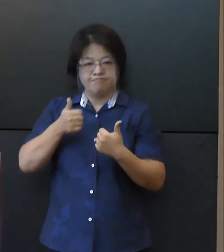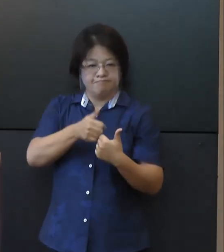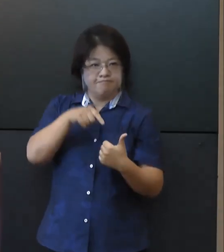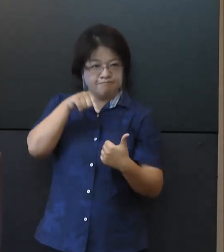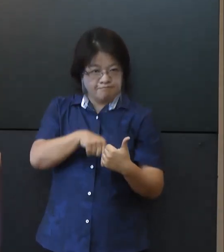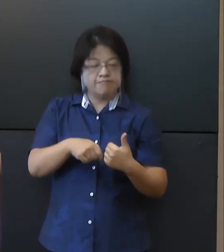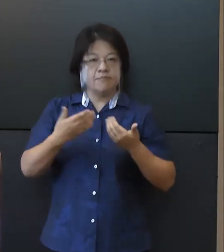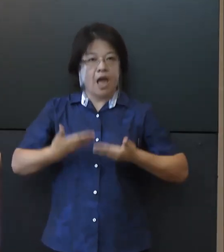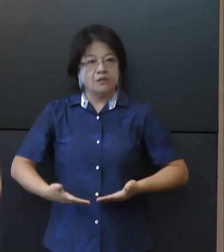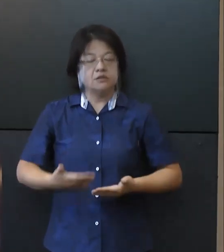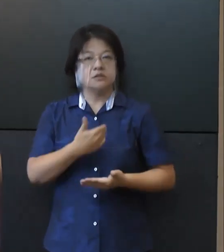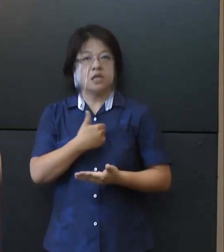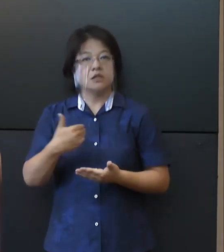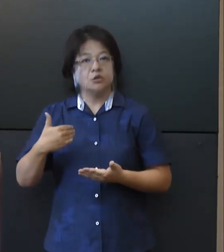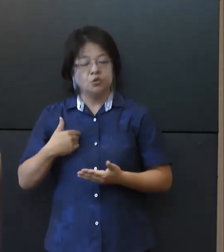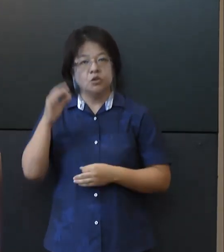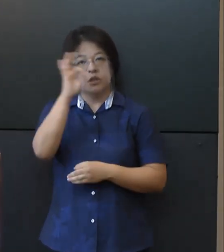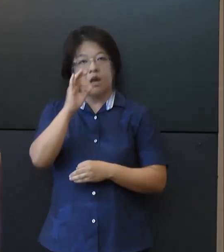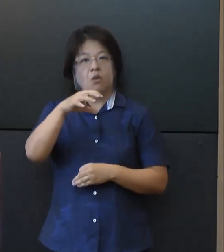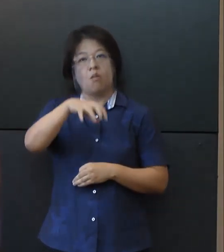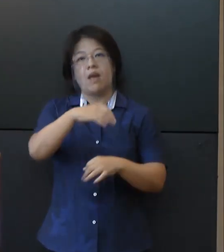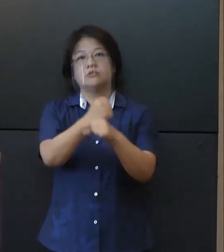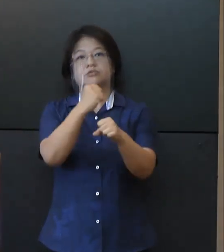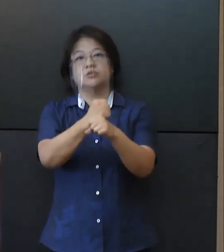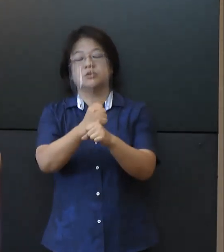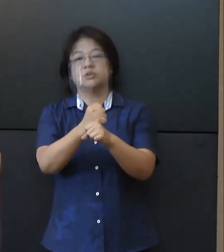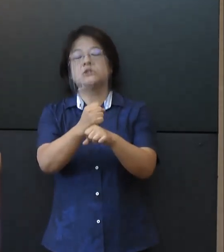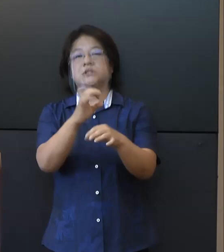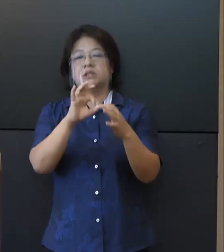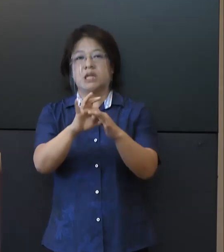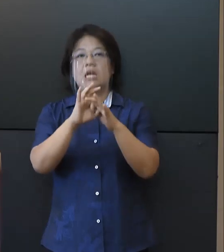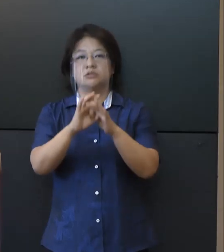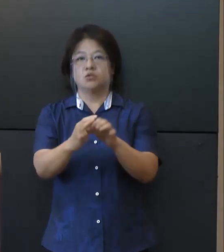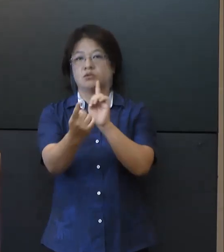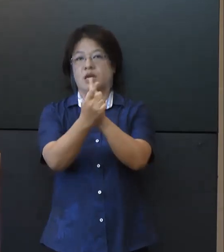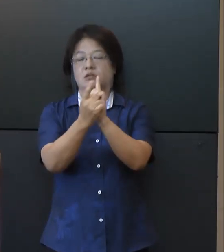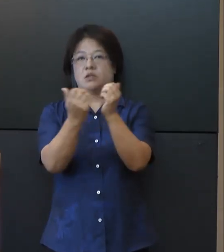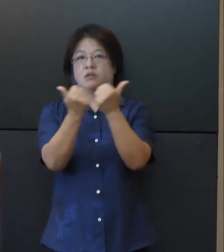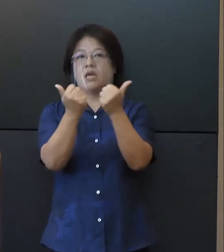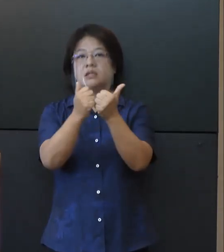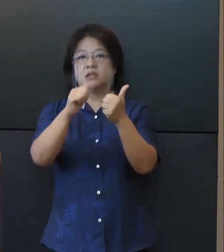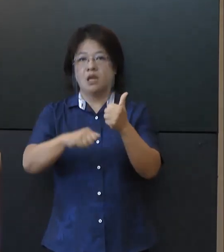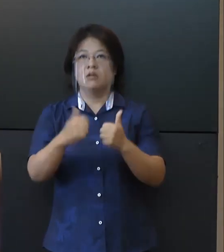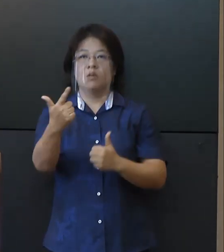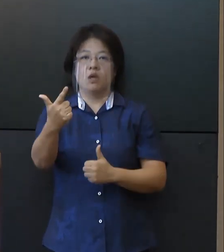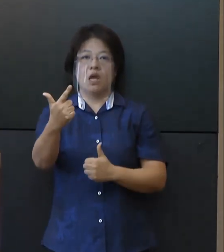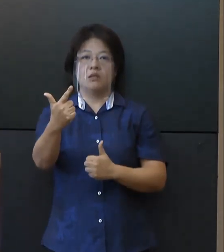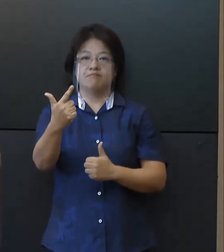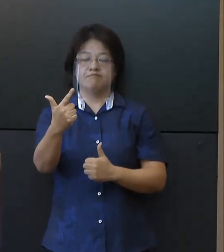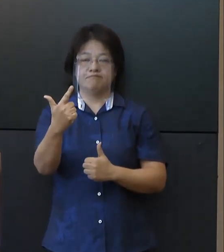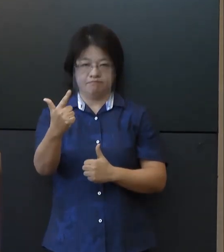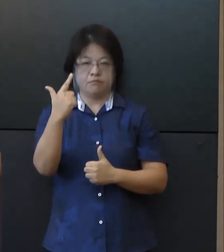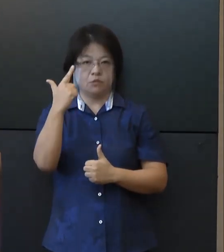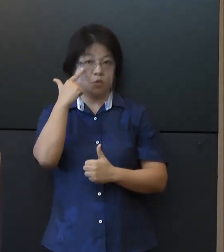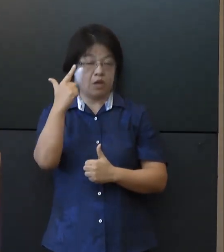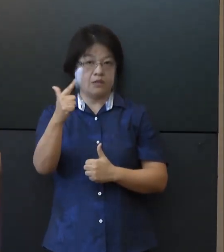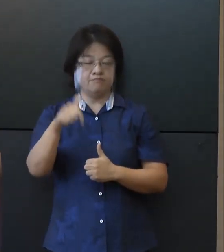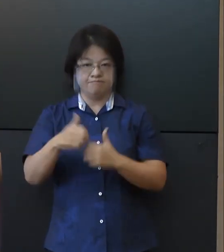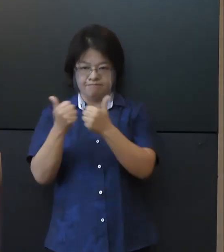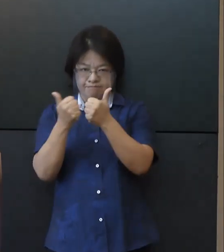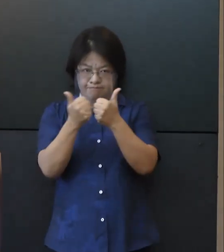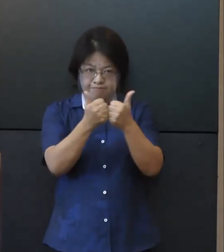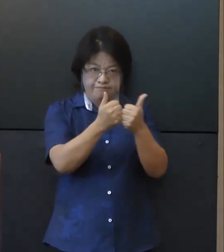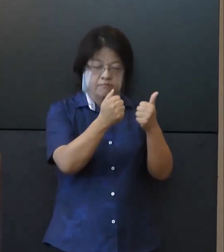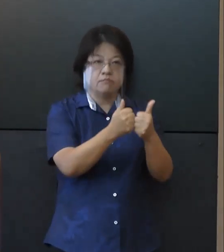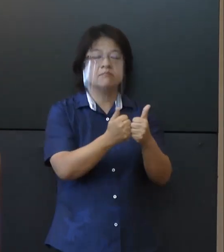安全安心な観光地づくりに関する対策会議で6回の議論を重ね、旅